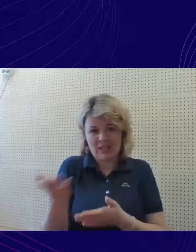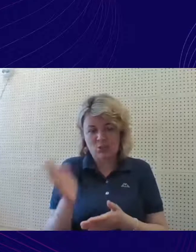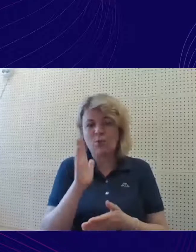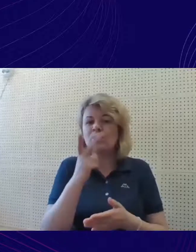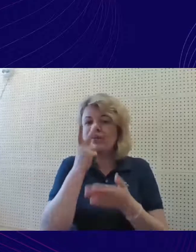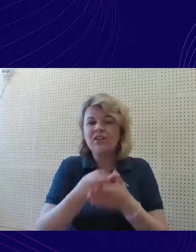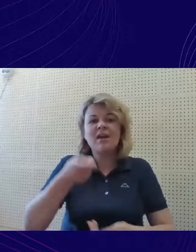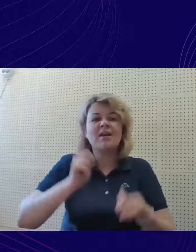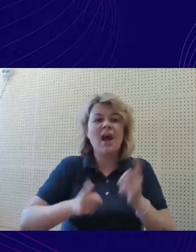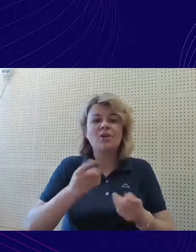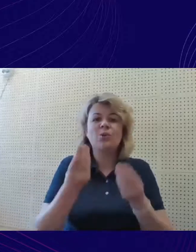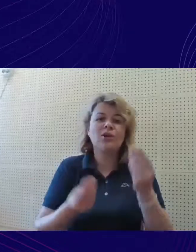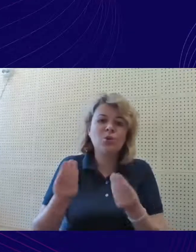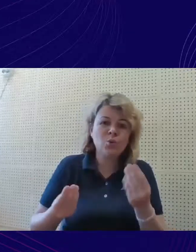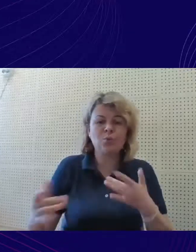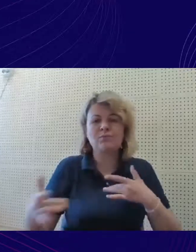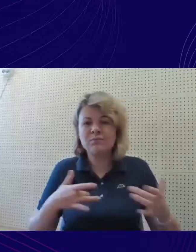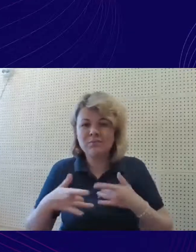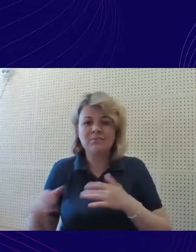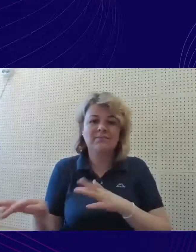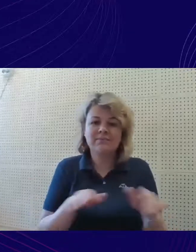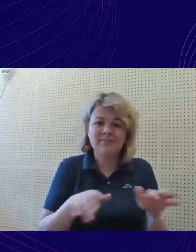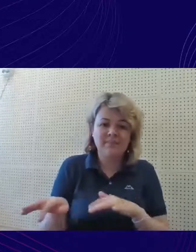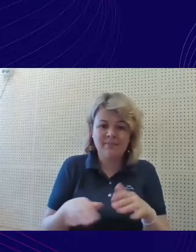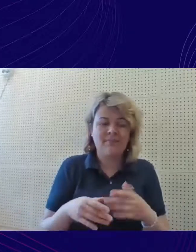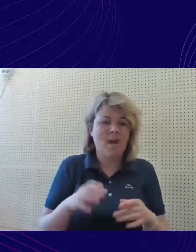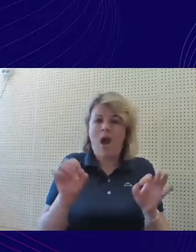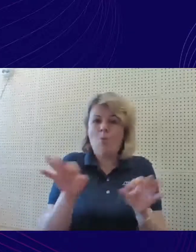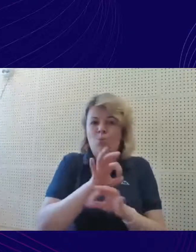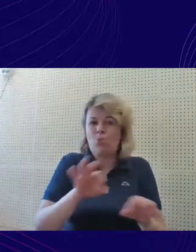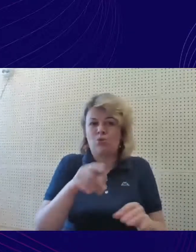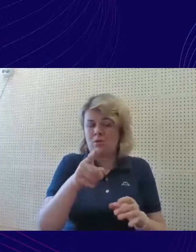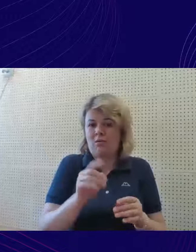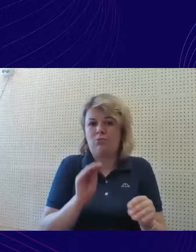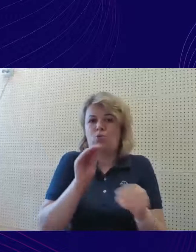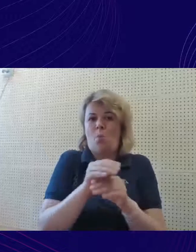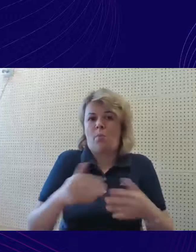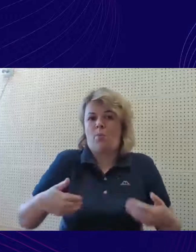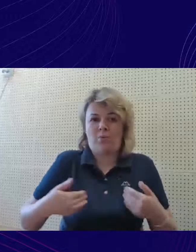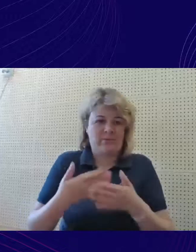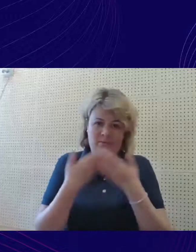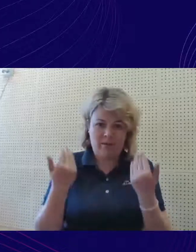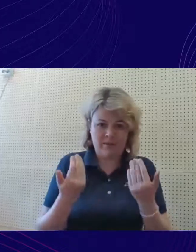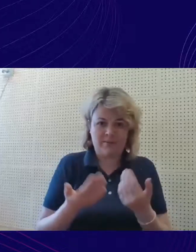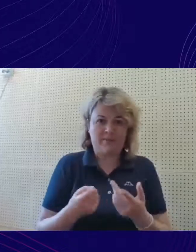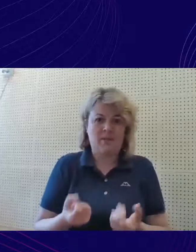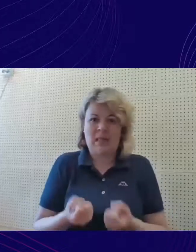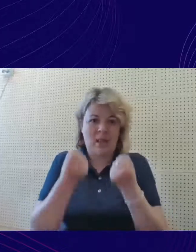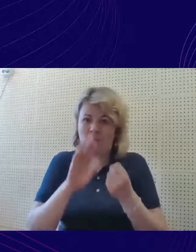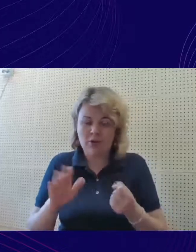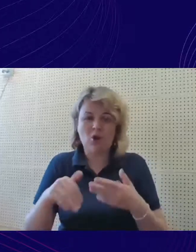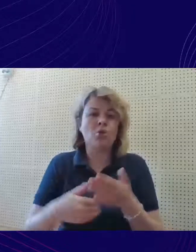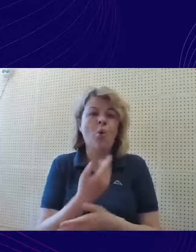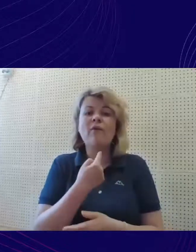и реальный темпоритм, который музыка им не поддержит. И новый голос у героя